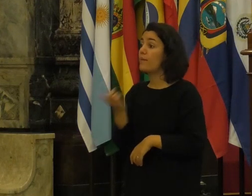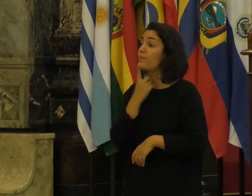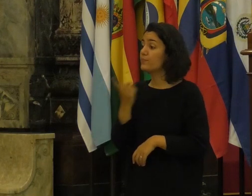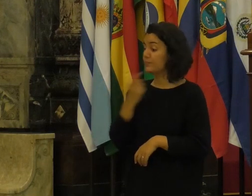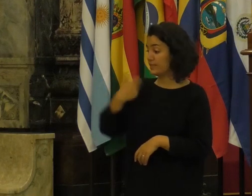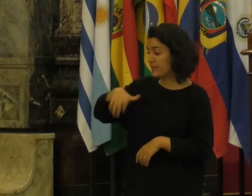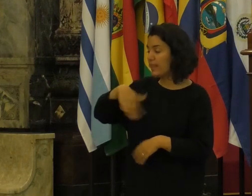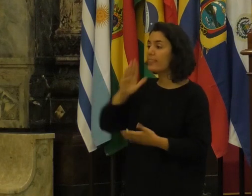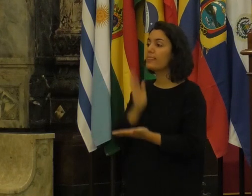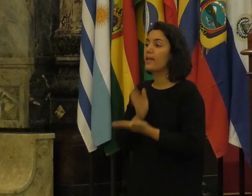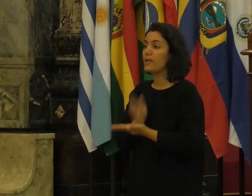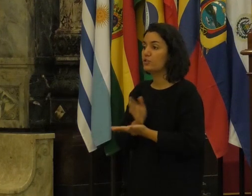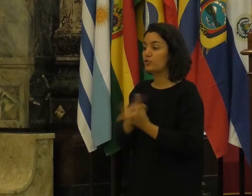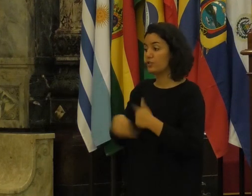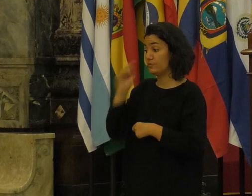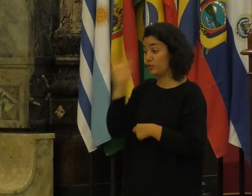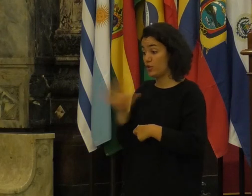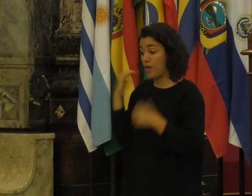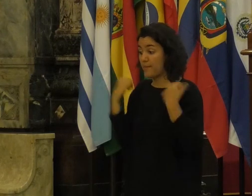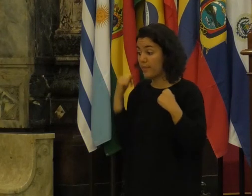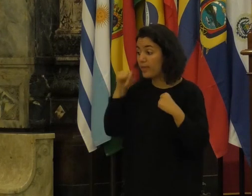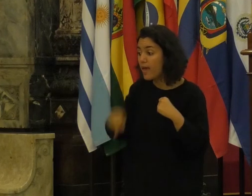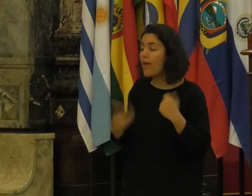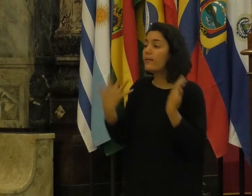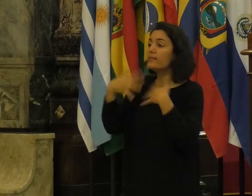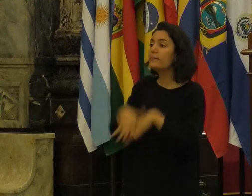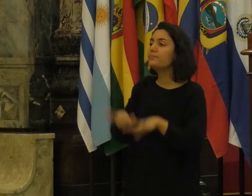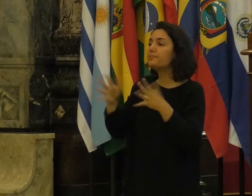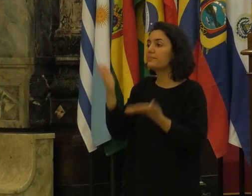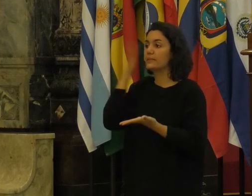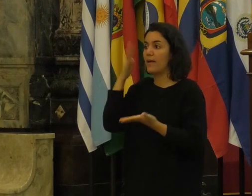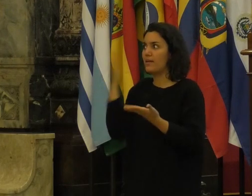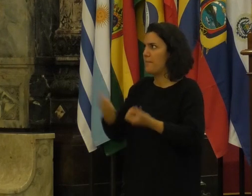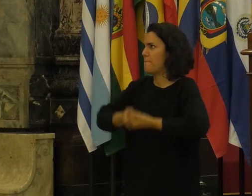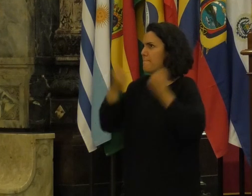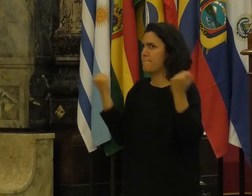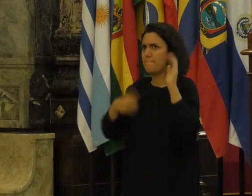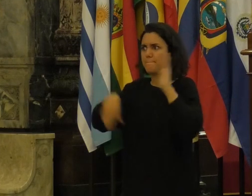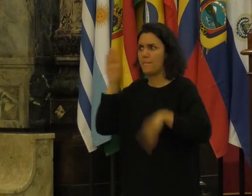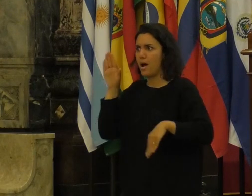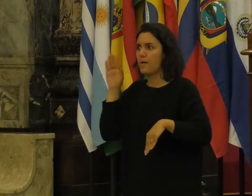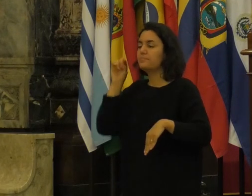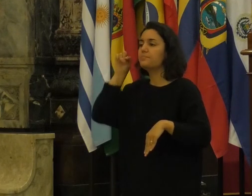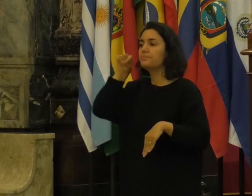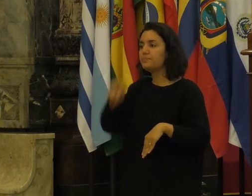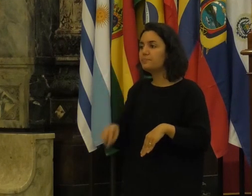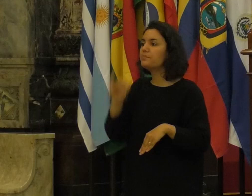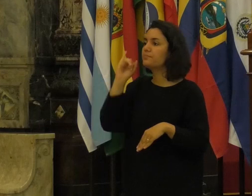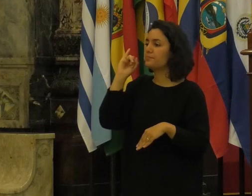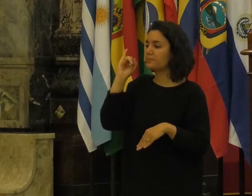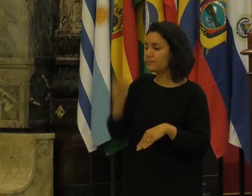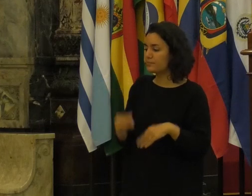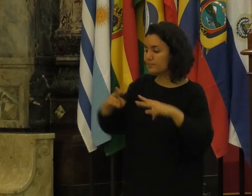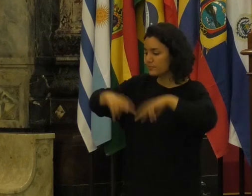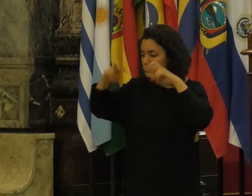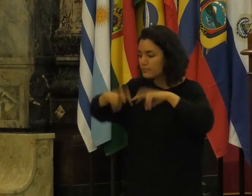El hecho de que la práctica de la psicología en la región se encuentre integrada en áreas de saberes más amplias ha influido en que el trabajo investigativo